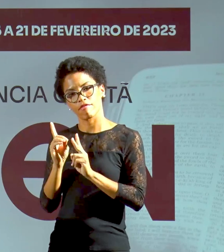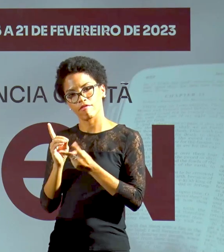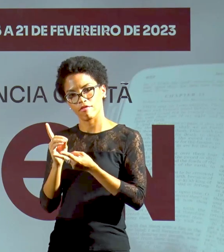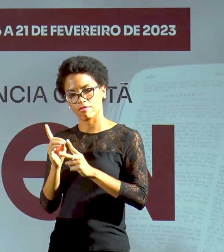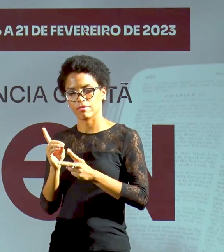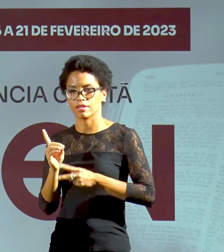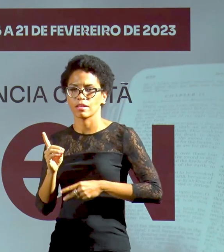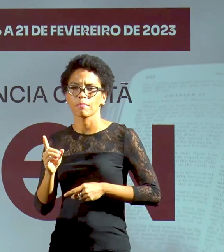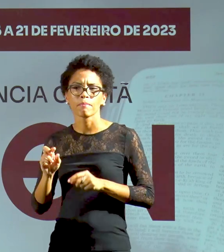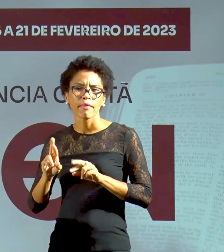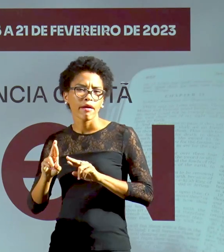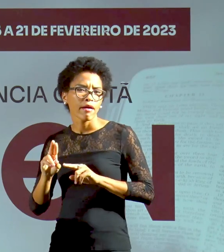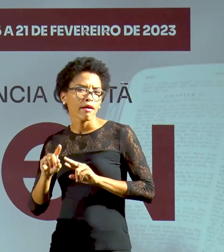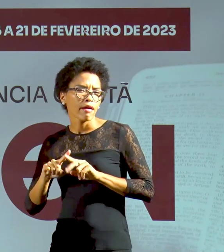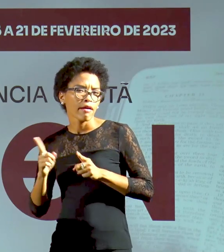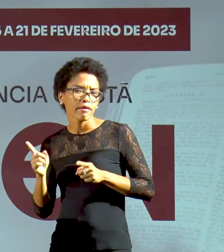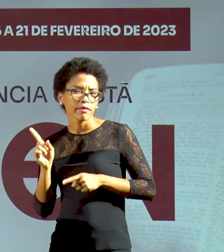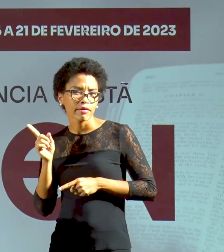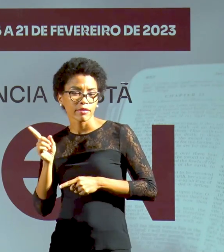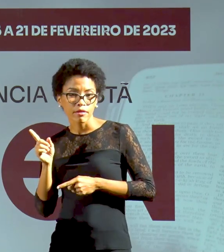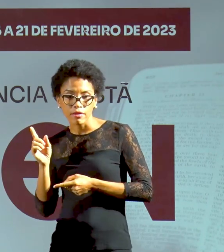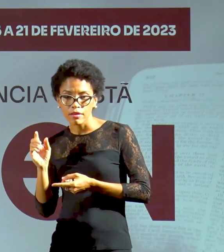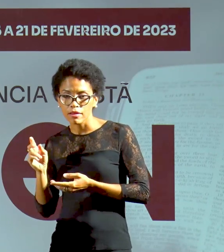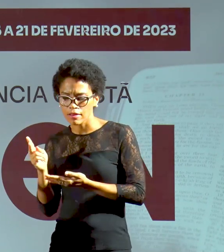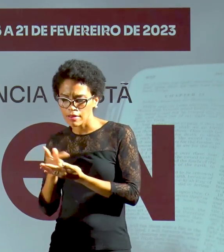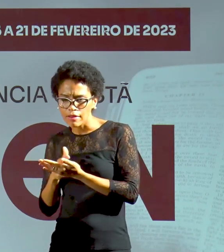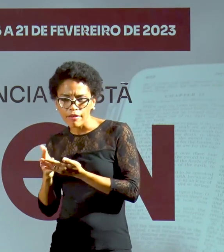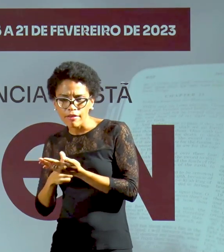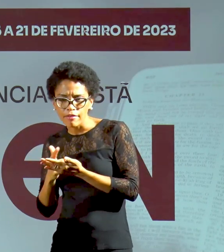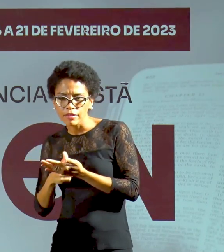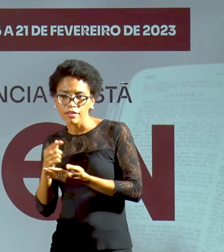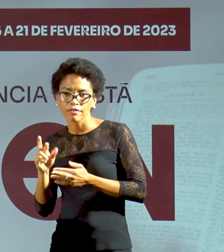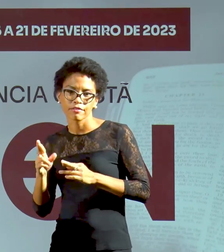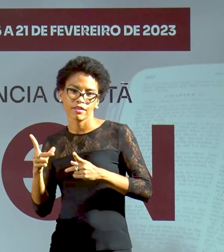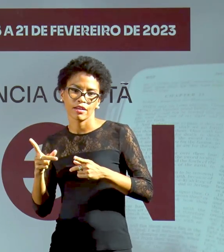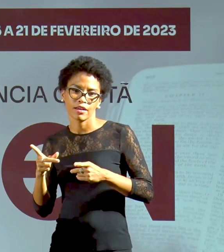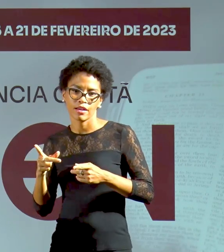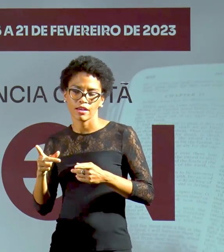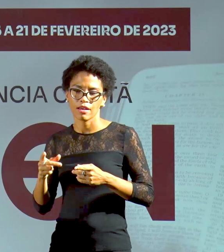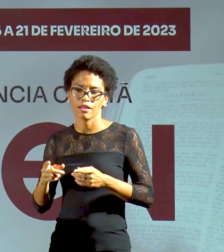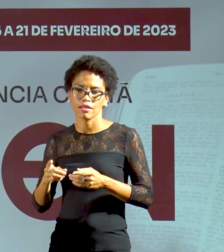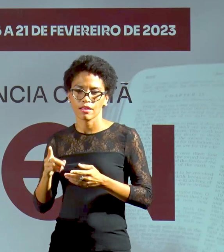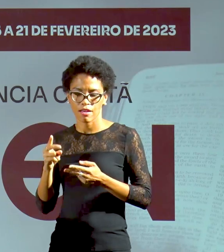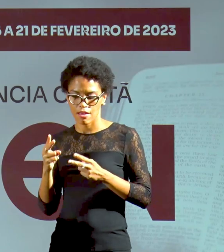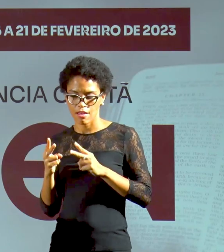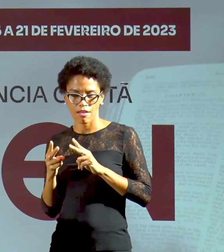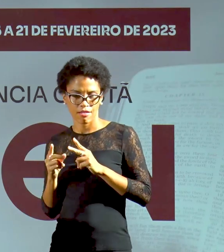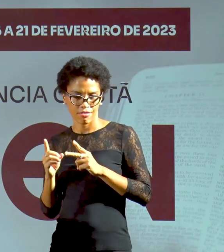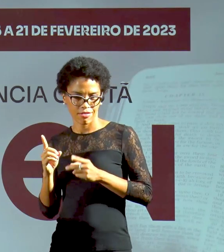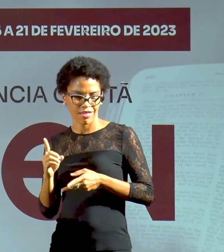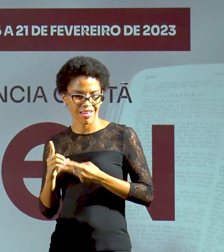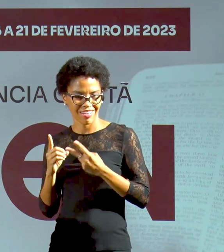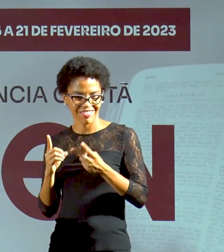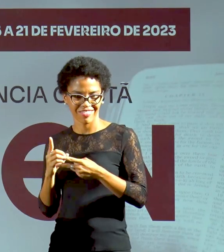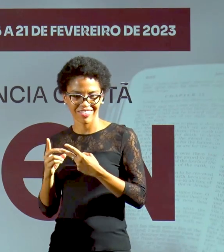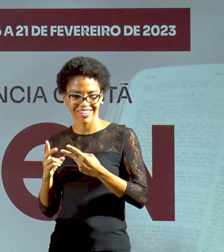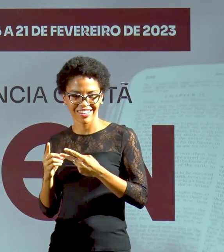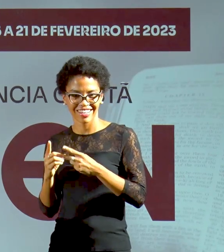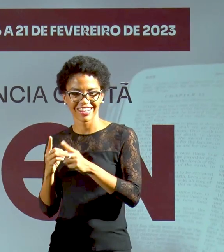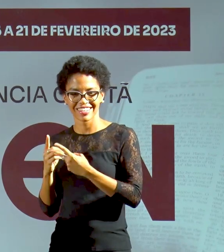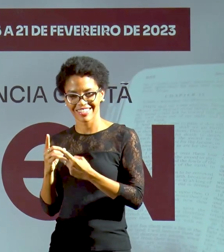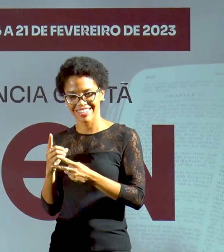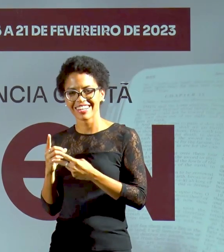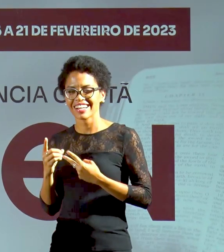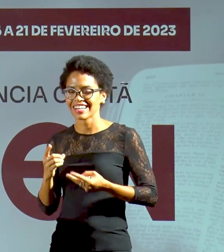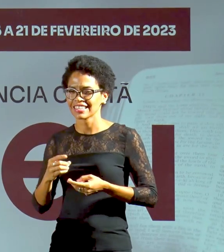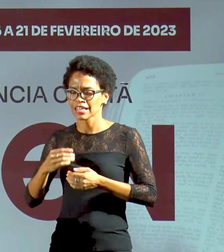tem uma característica diferente as devocionais são sequenciais que que significa isso que você vai pegar o livro de Rute você vai abrir na primeira